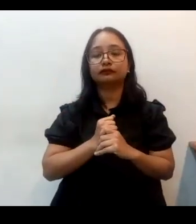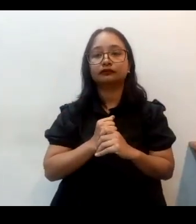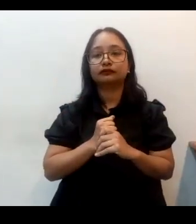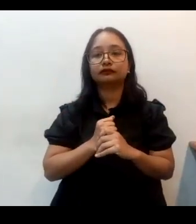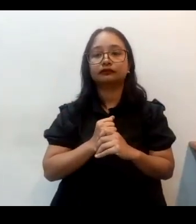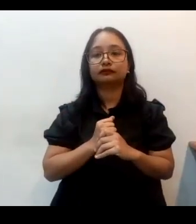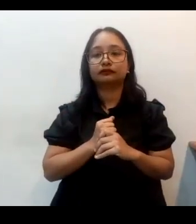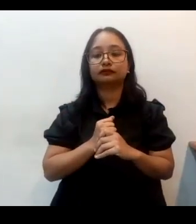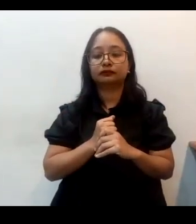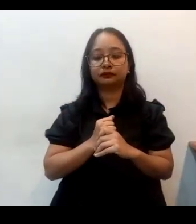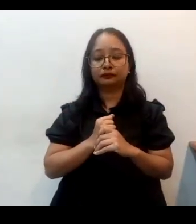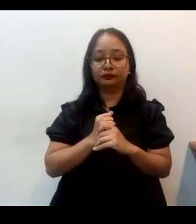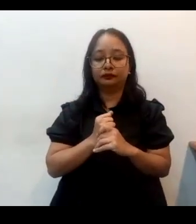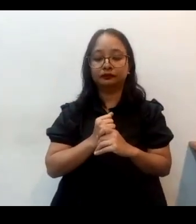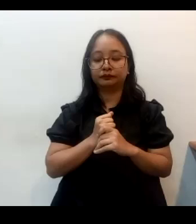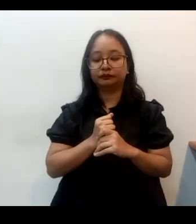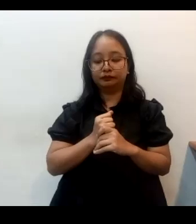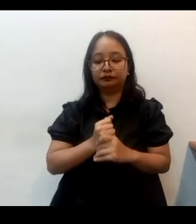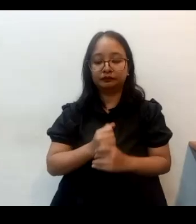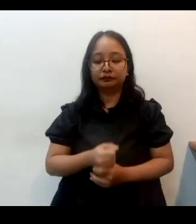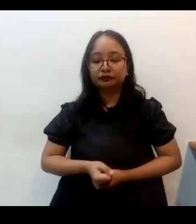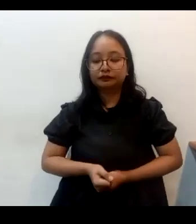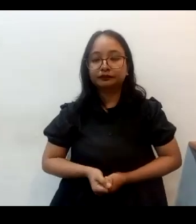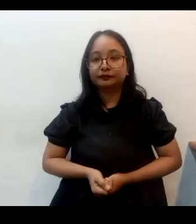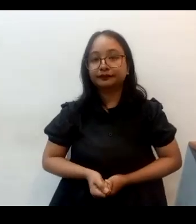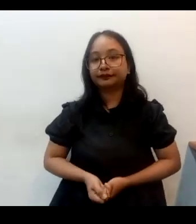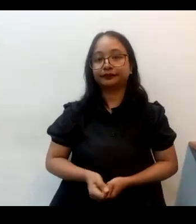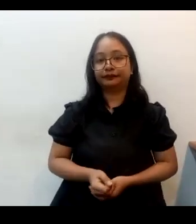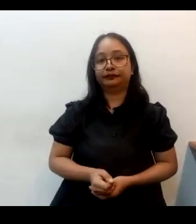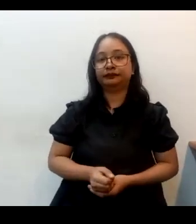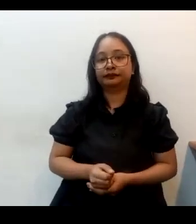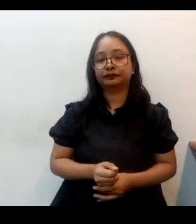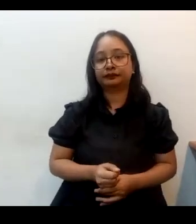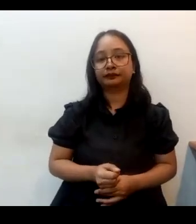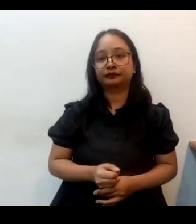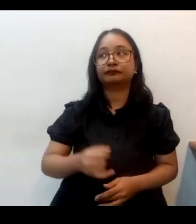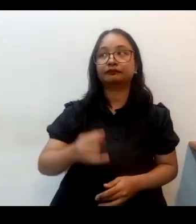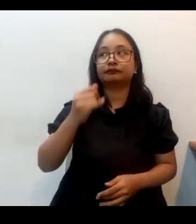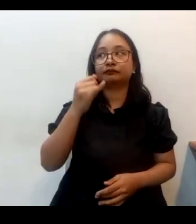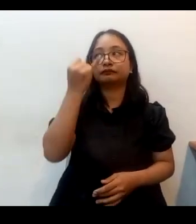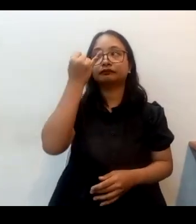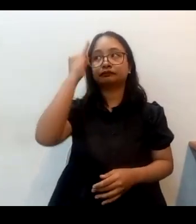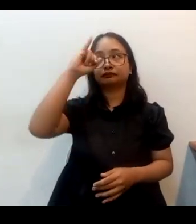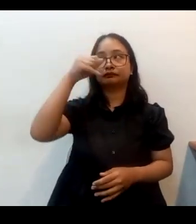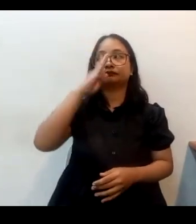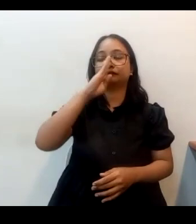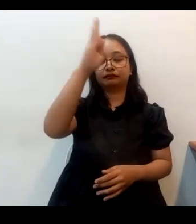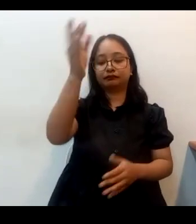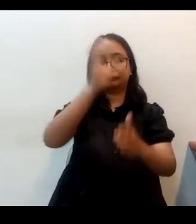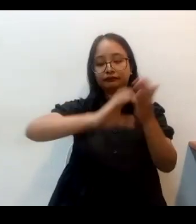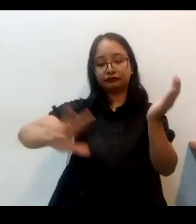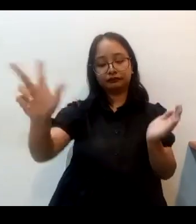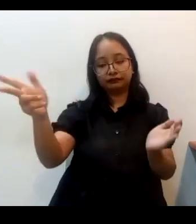natin yung mga malalayong bagay na mga spiritual. Let's look at the Job chapter 39. Tignan po natin sa Job,